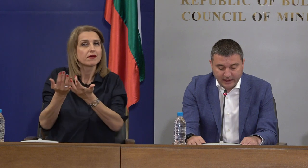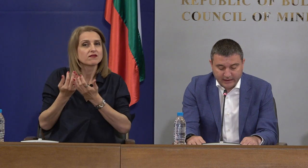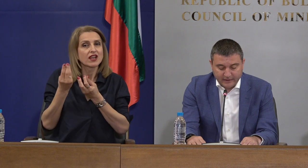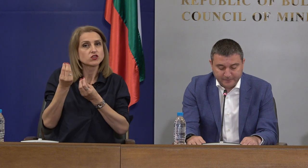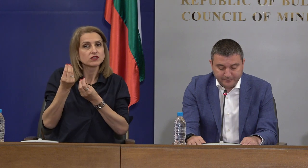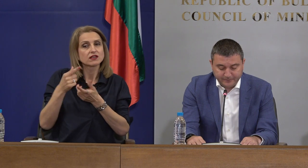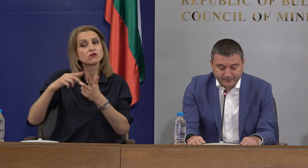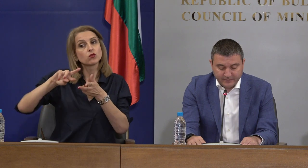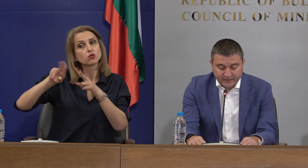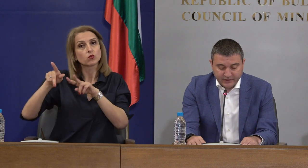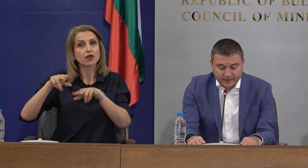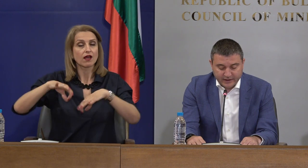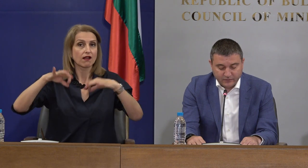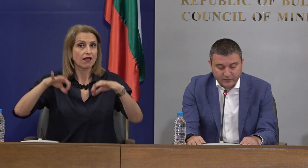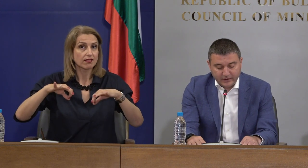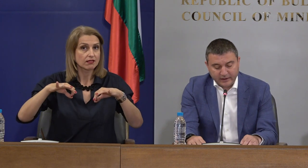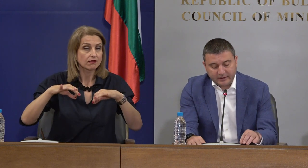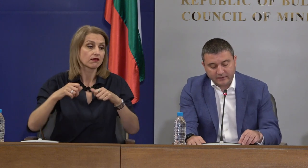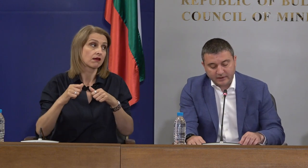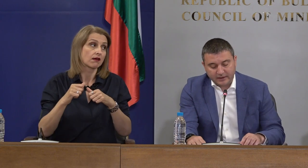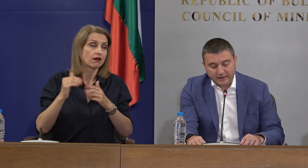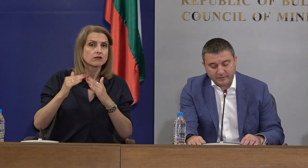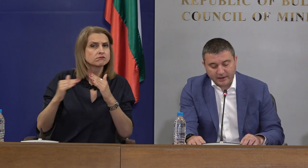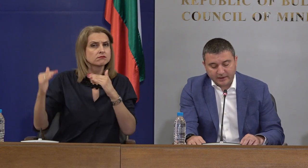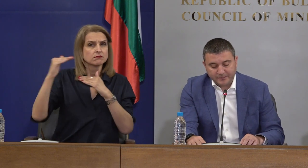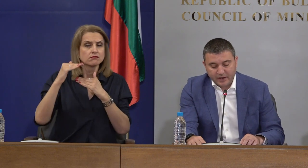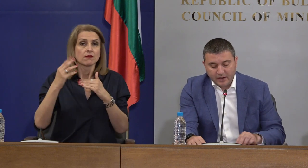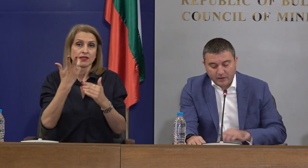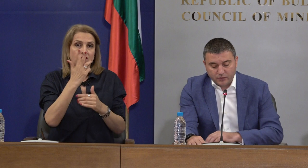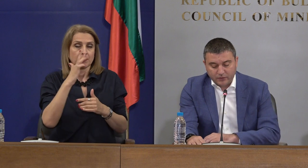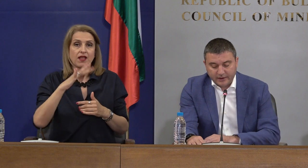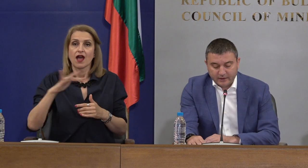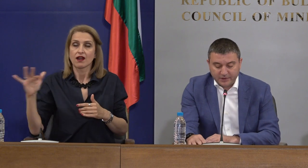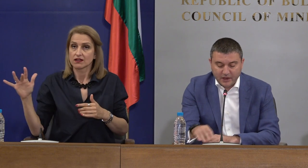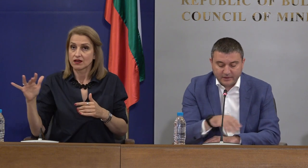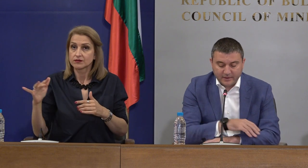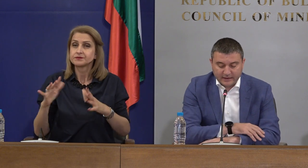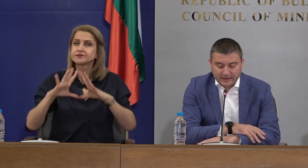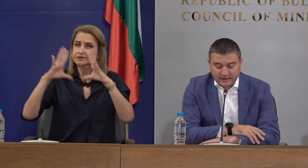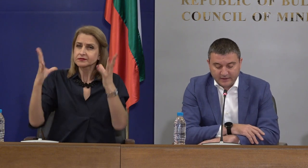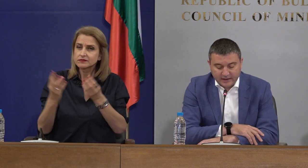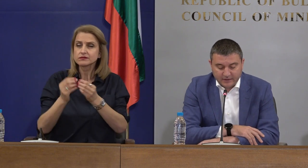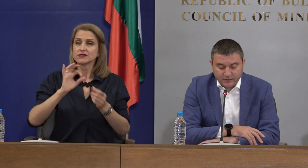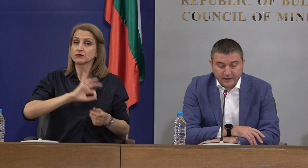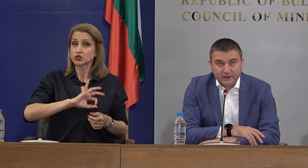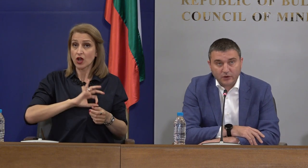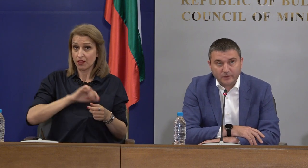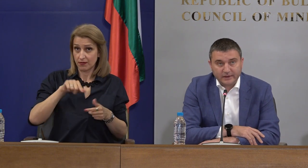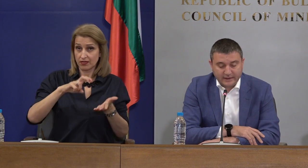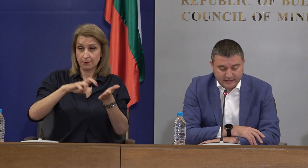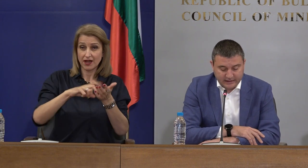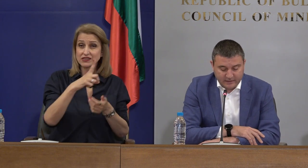други клиенти. Привлечените средства от други клиенти надхвърлят 9 милиарда. Консолидираната печалба на банката за 2019 година